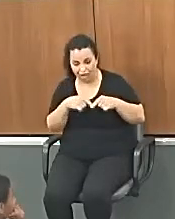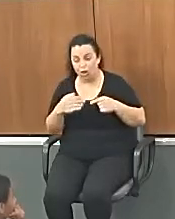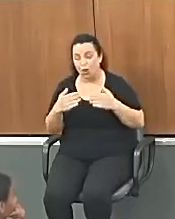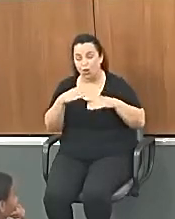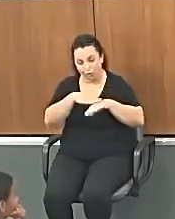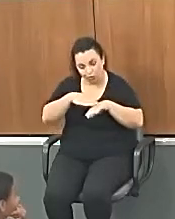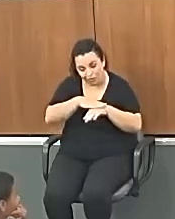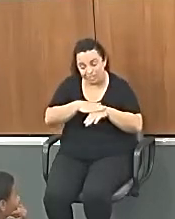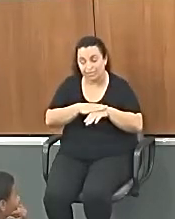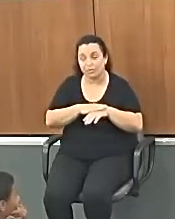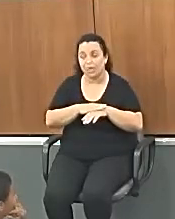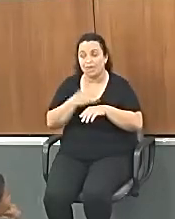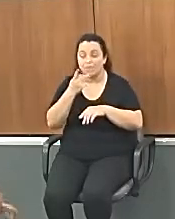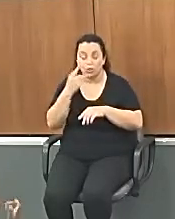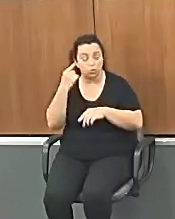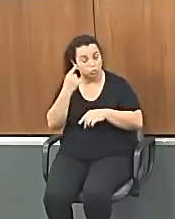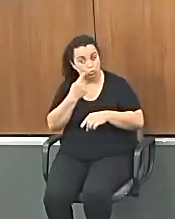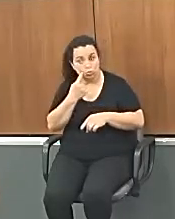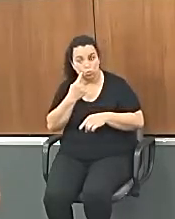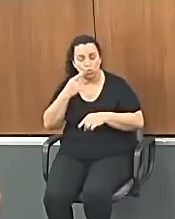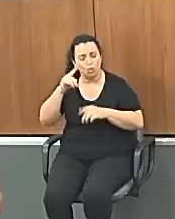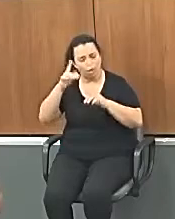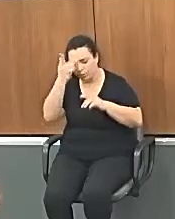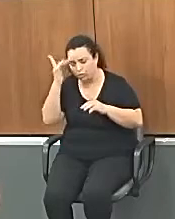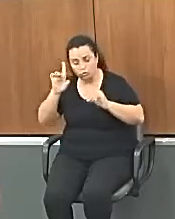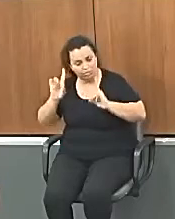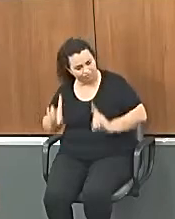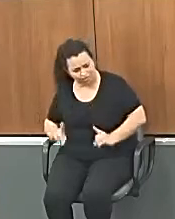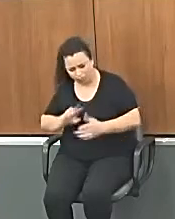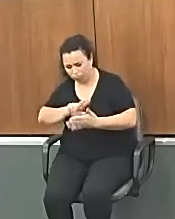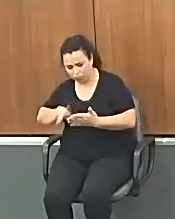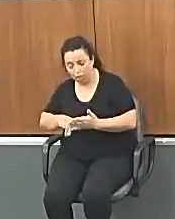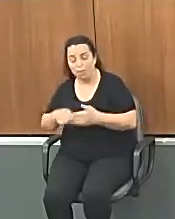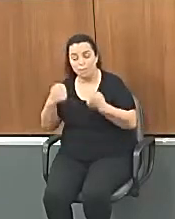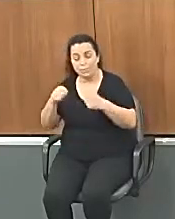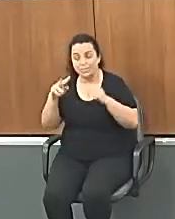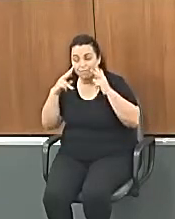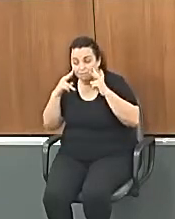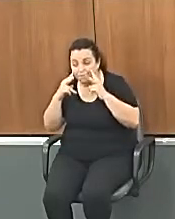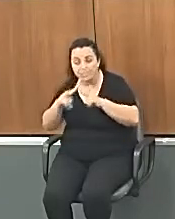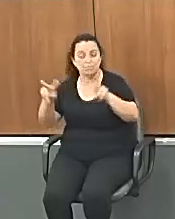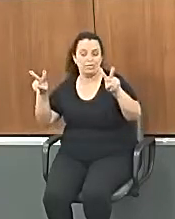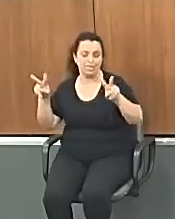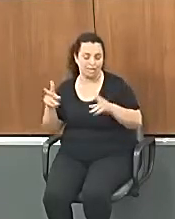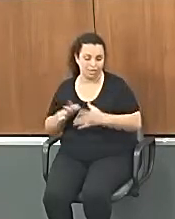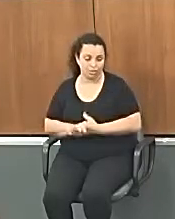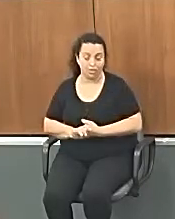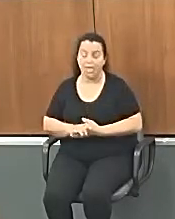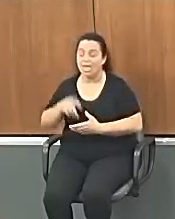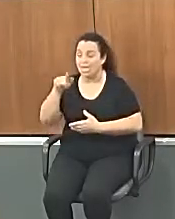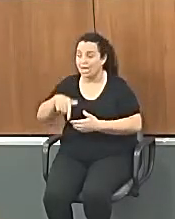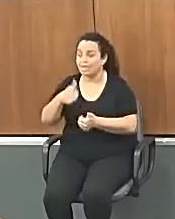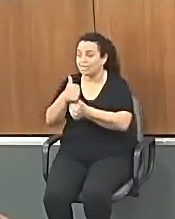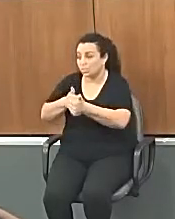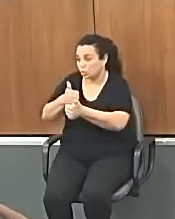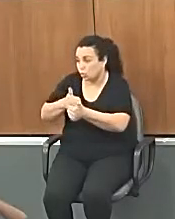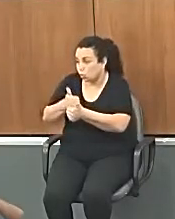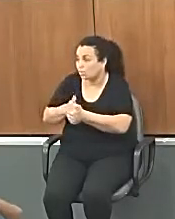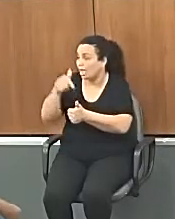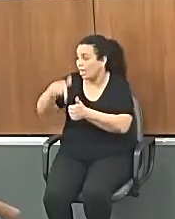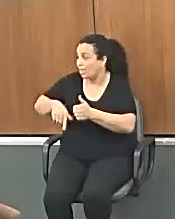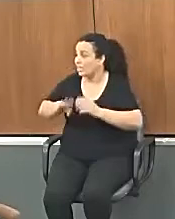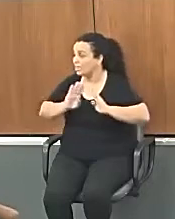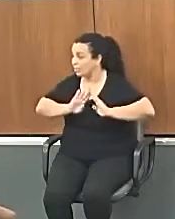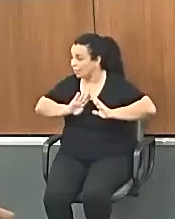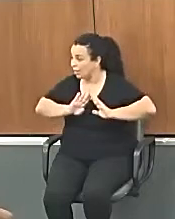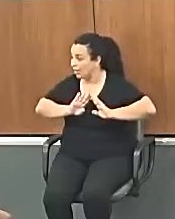visibilidade e foi só através dessas lutas aqui na assembléia que nós conseguimos alcançar assim poucos